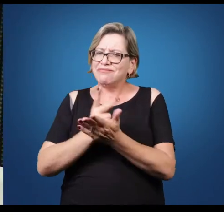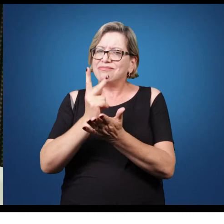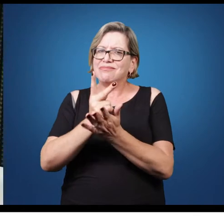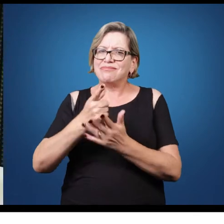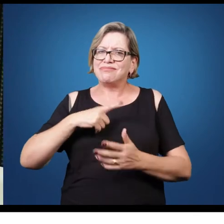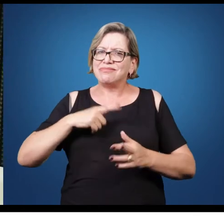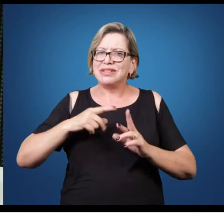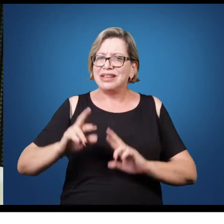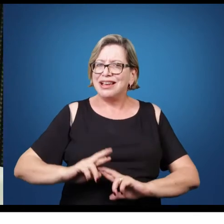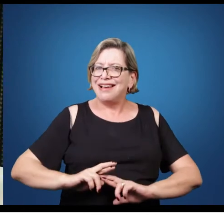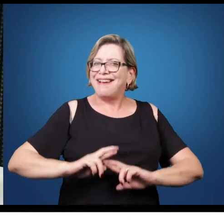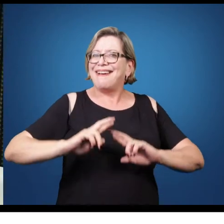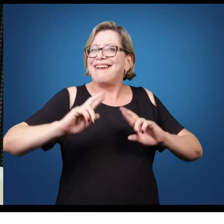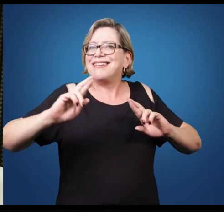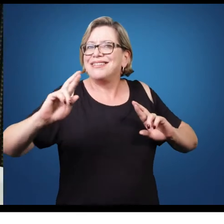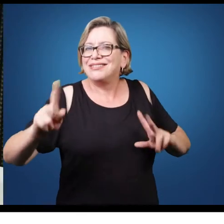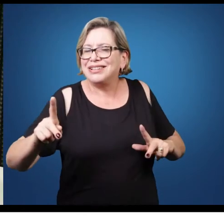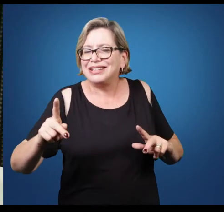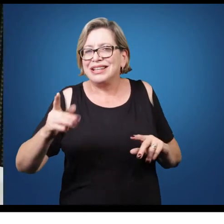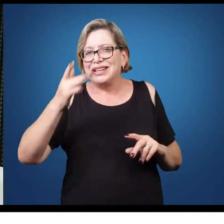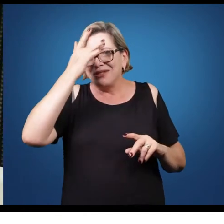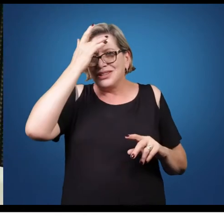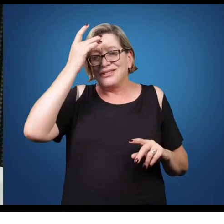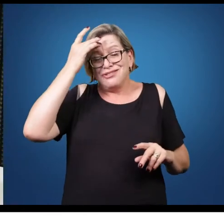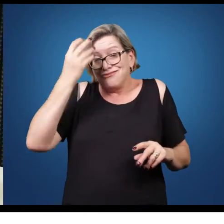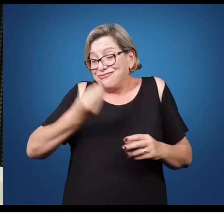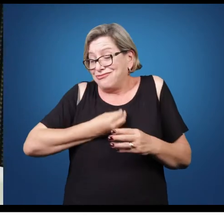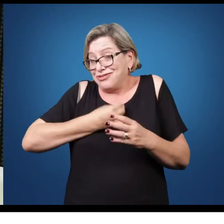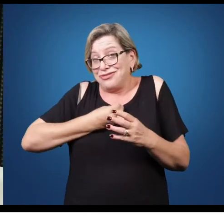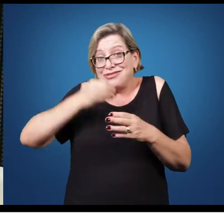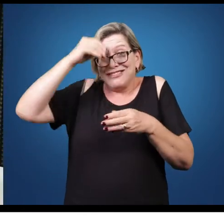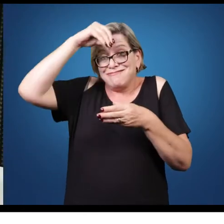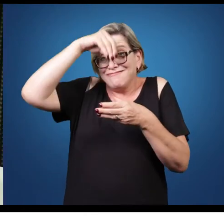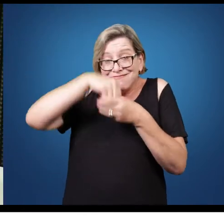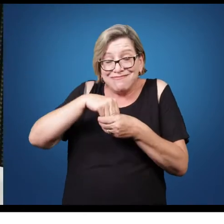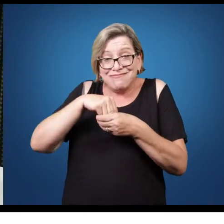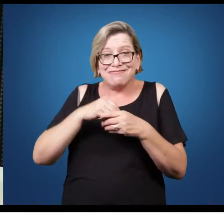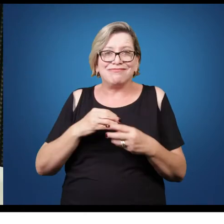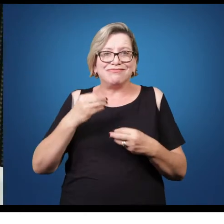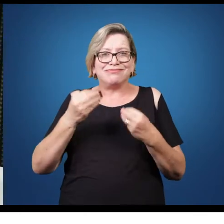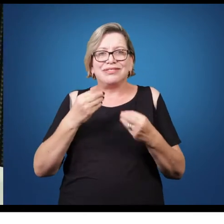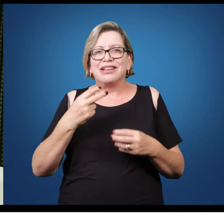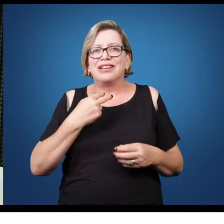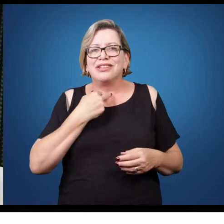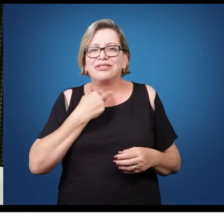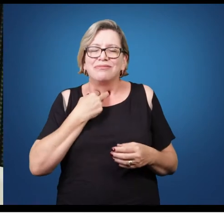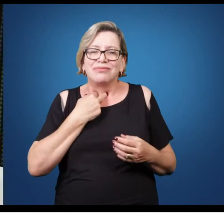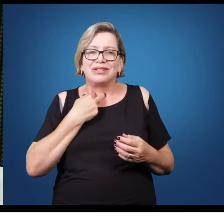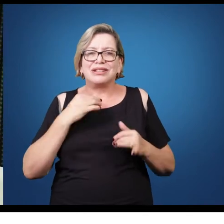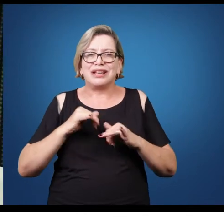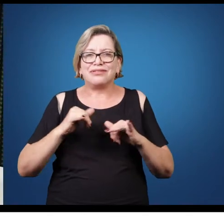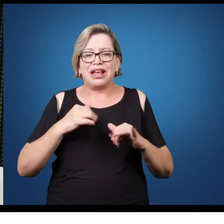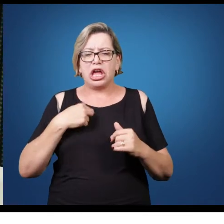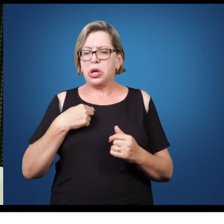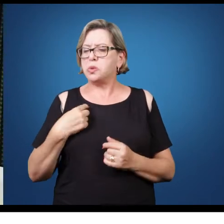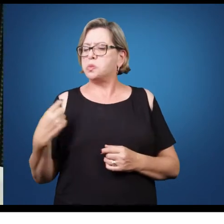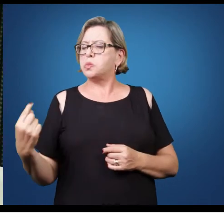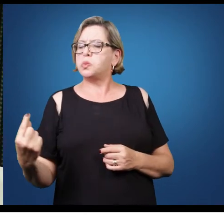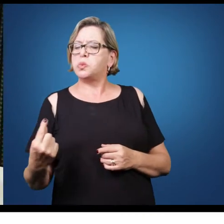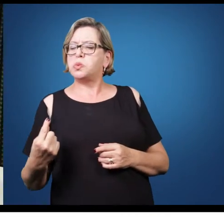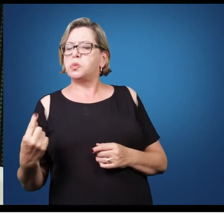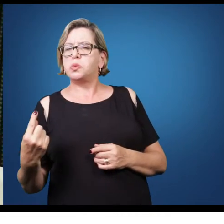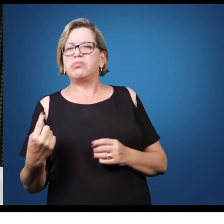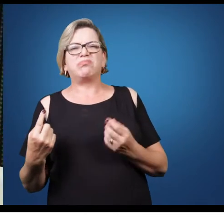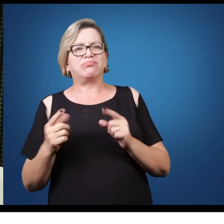eo artista ele vive nesse bojo ele vive dentro disso ele não pode assim ah eu vou me isolar voltou